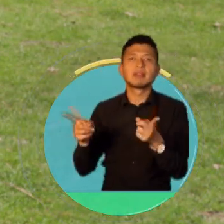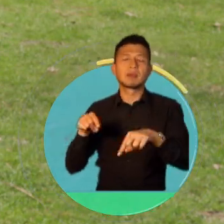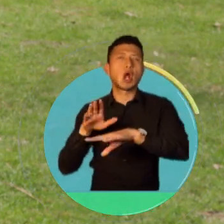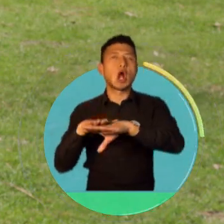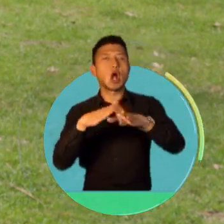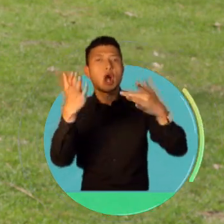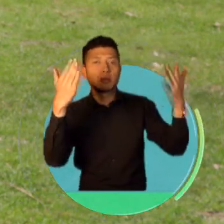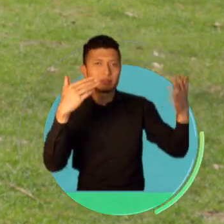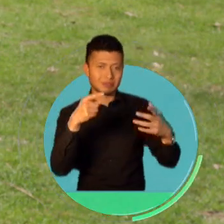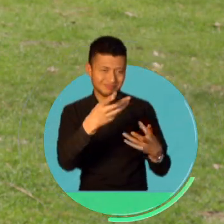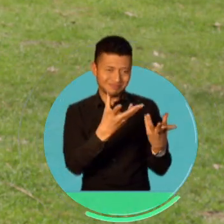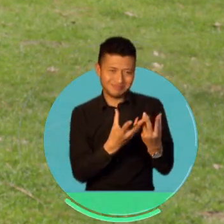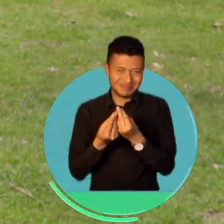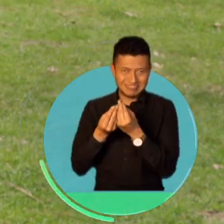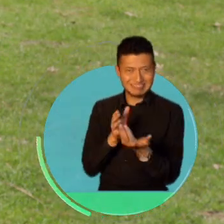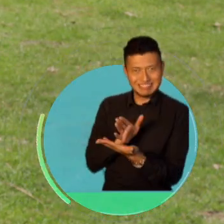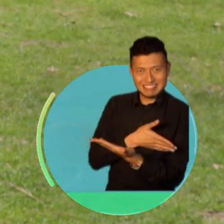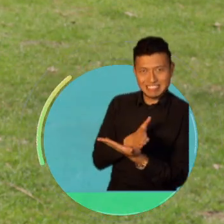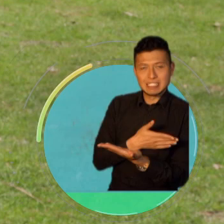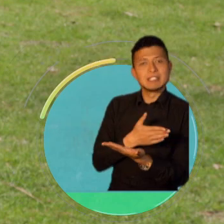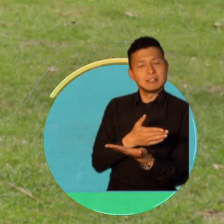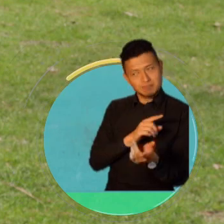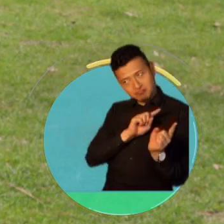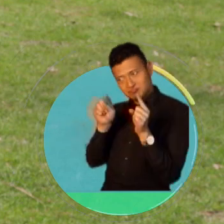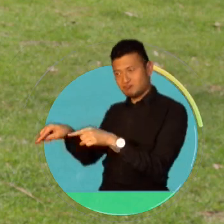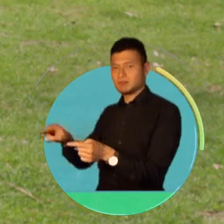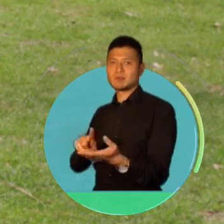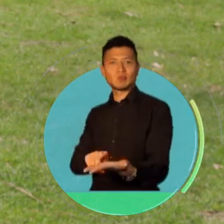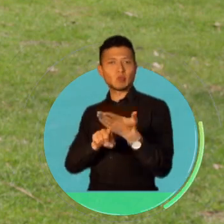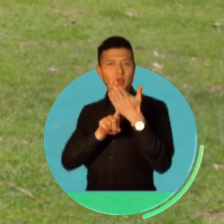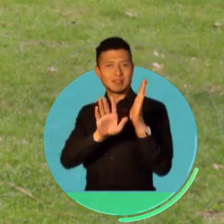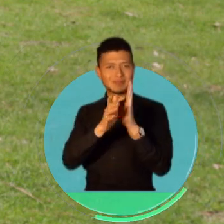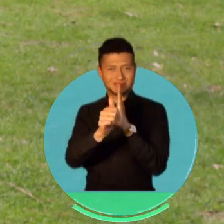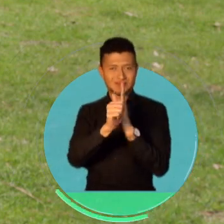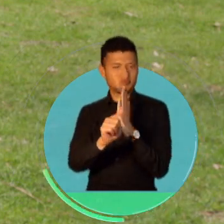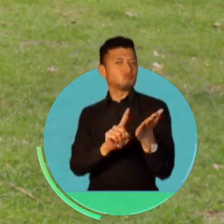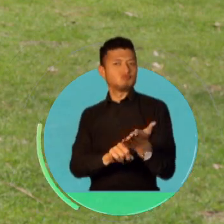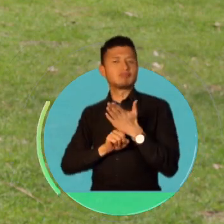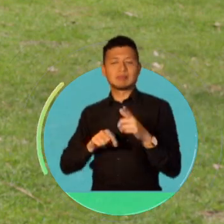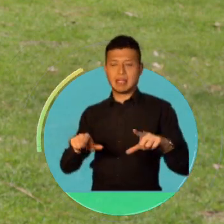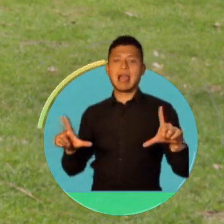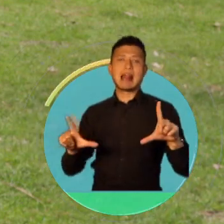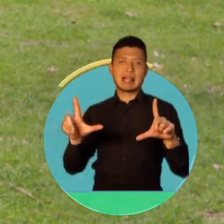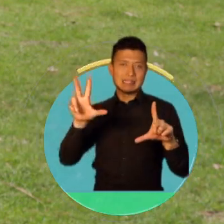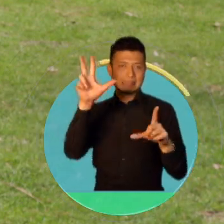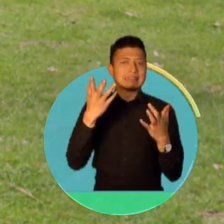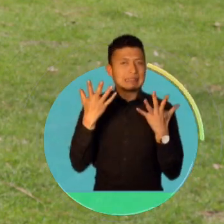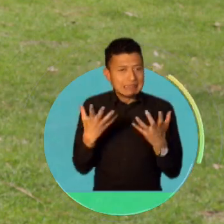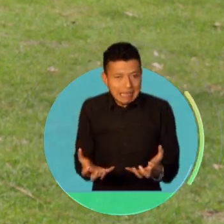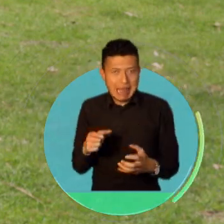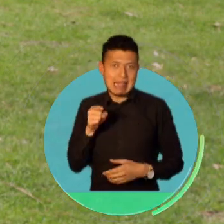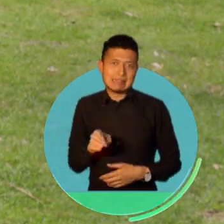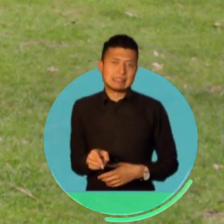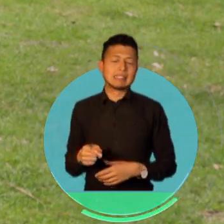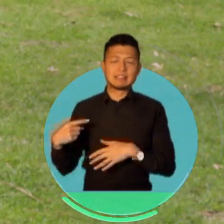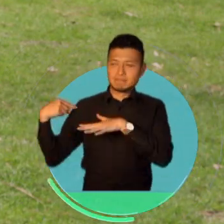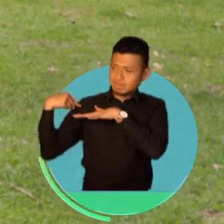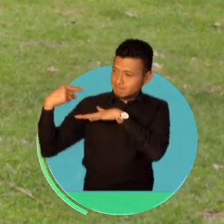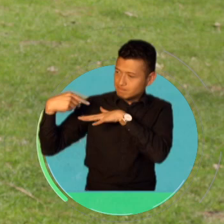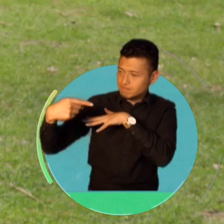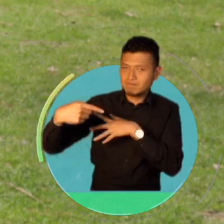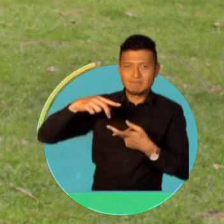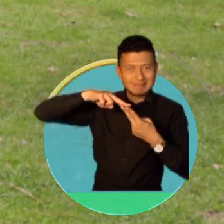visitándolos vamos a tener convocatorias Para que lleven su grupo para que nos muestren su talento y eso lo que queremos en el Canal 13 que